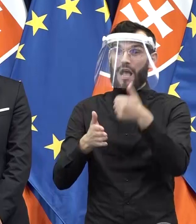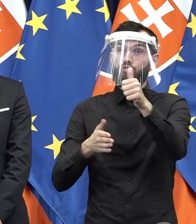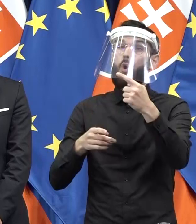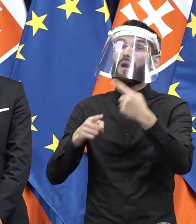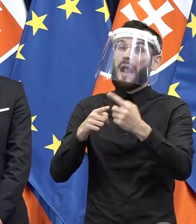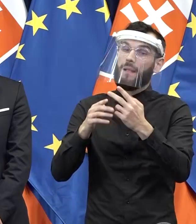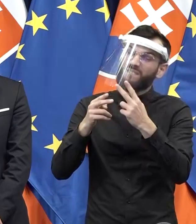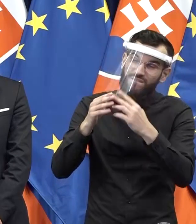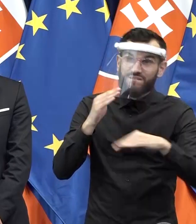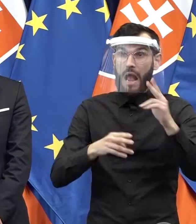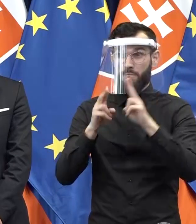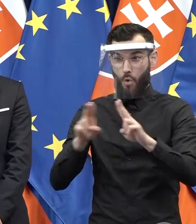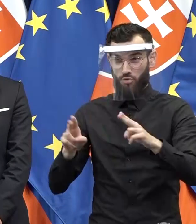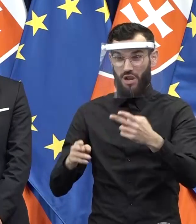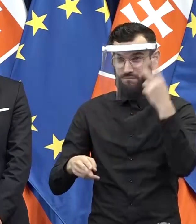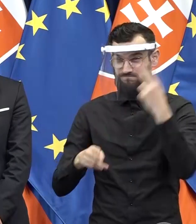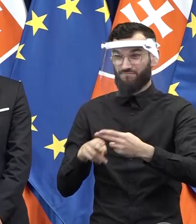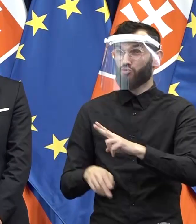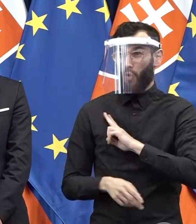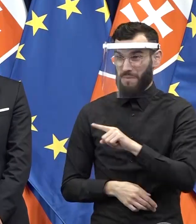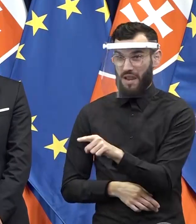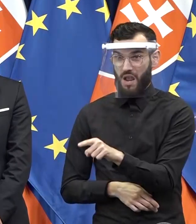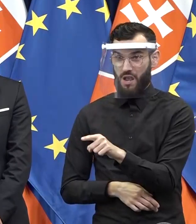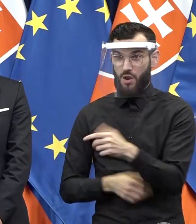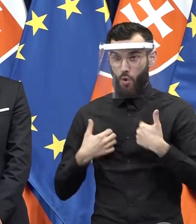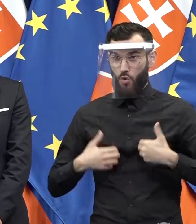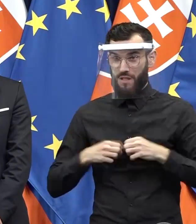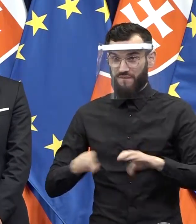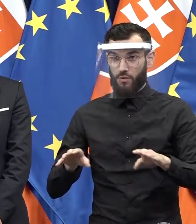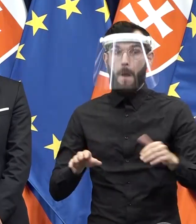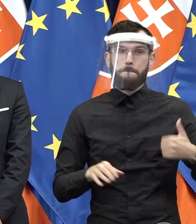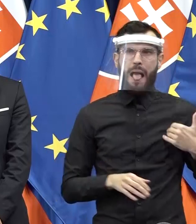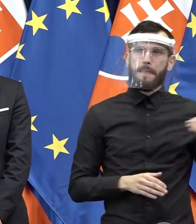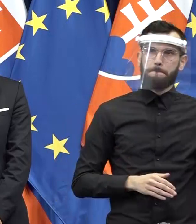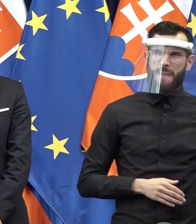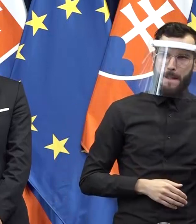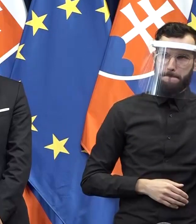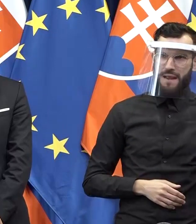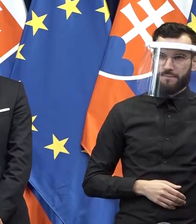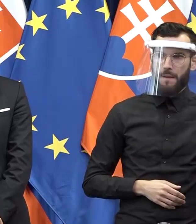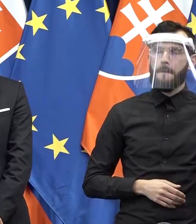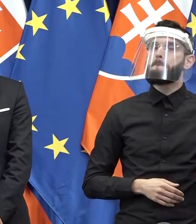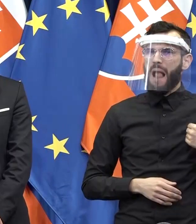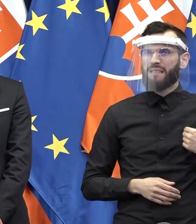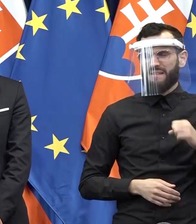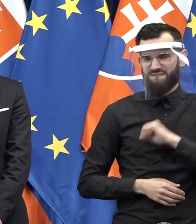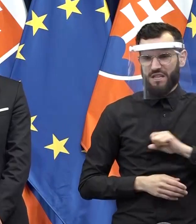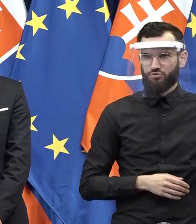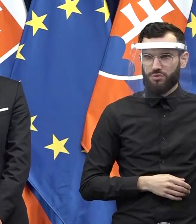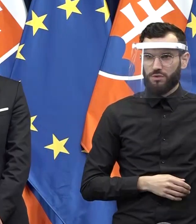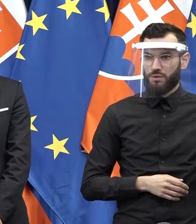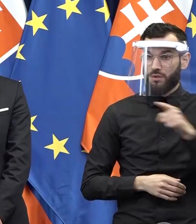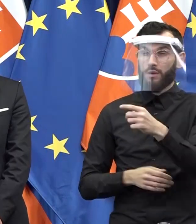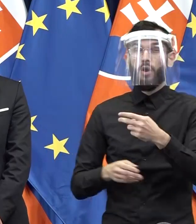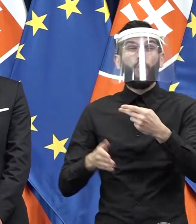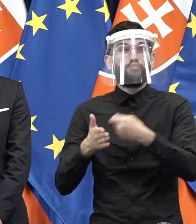že vás tá choroba skolí, ak sa budete správať nezodpovedne, ako mladý človek. Mladí ľudia to vydržia. Ale vy ste ohrození na